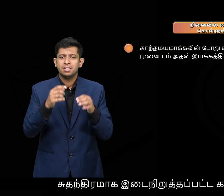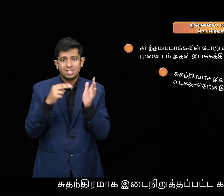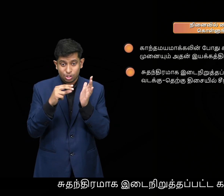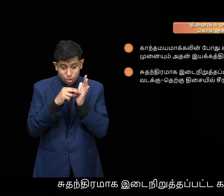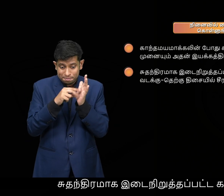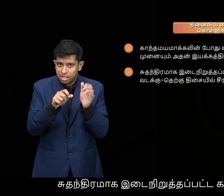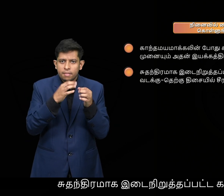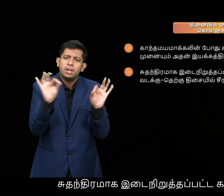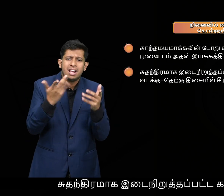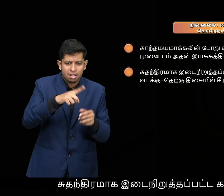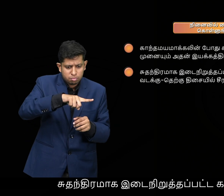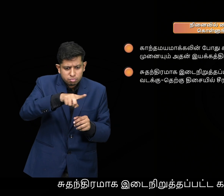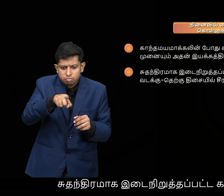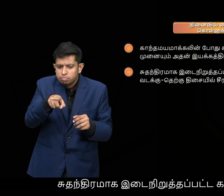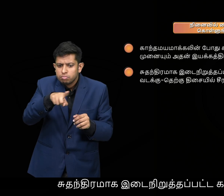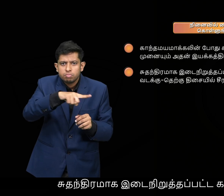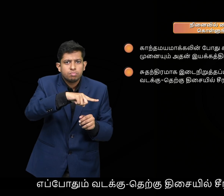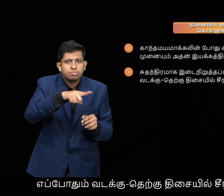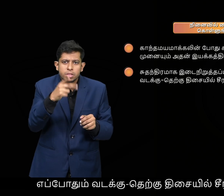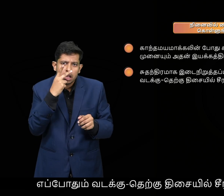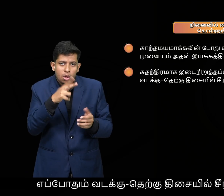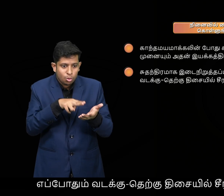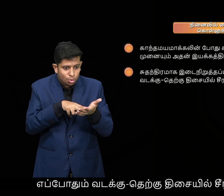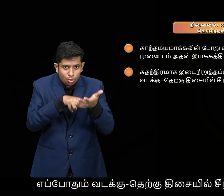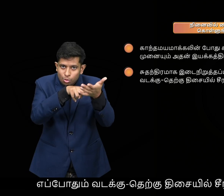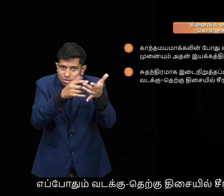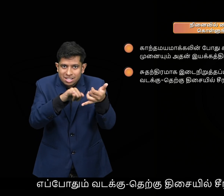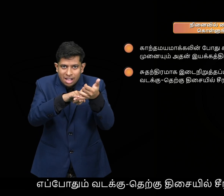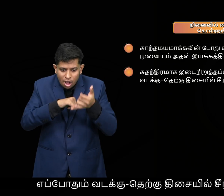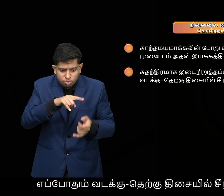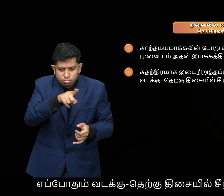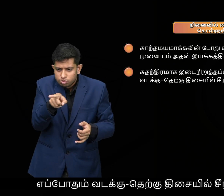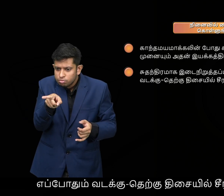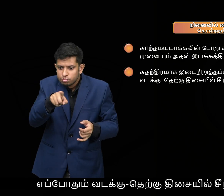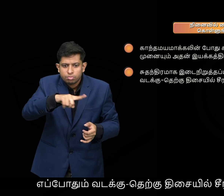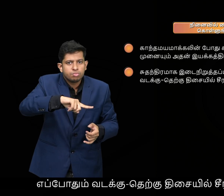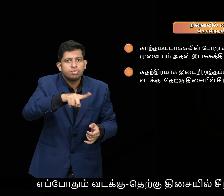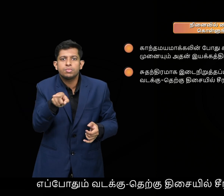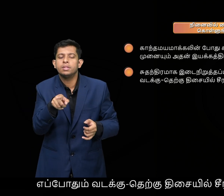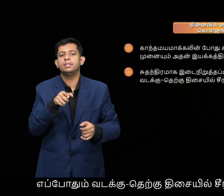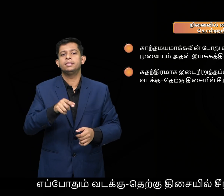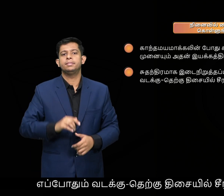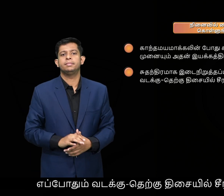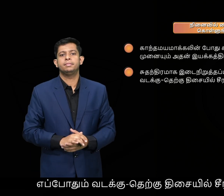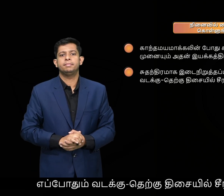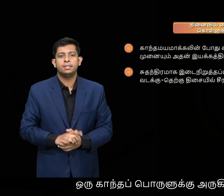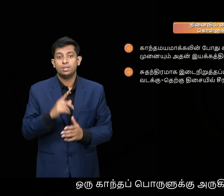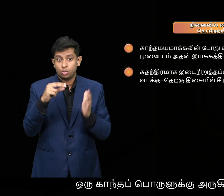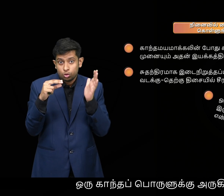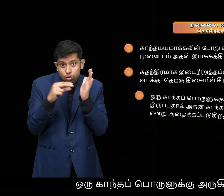சுதந்திரமாக இடைநிறுத்தப்பட்ட காந்தம் எப்போதும் வடக்கு தெற்கு திசையில் சீரமைக்கும். ஒரு காந்த